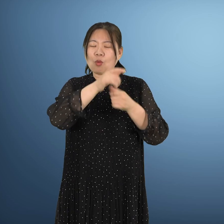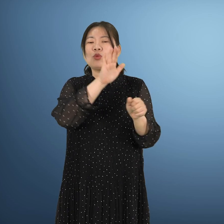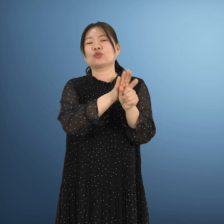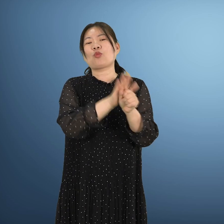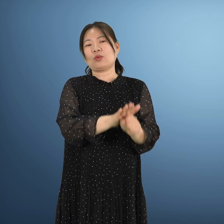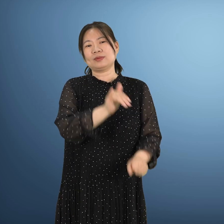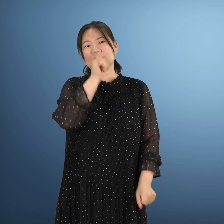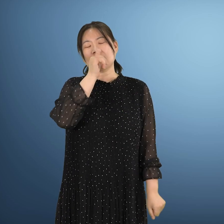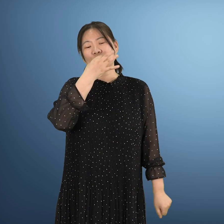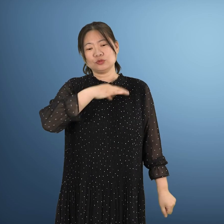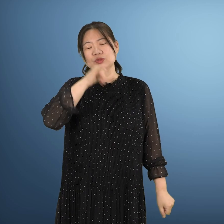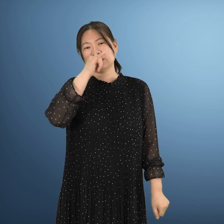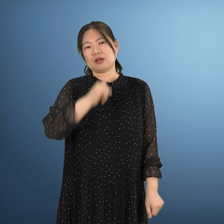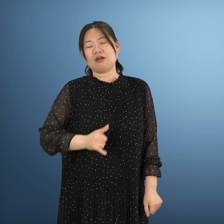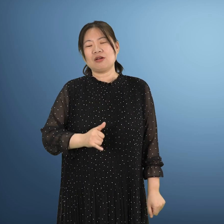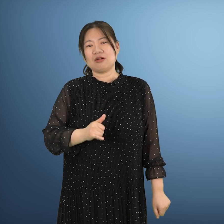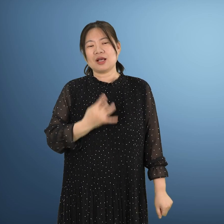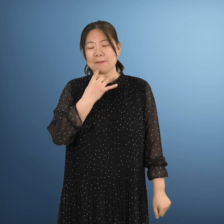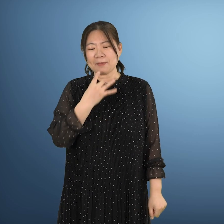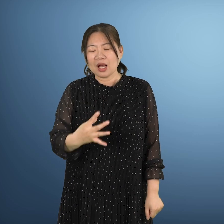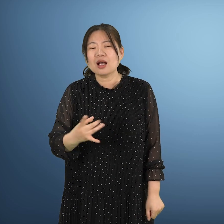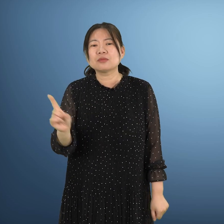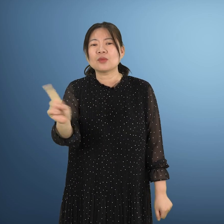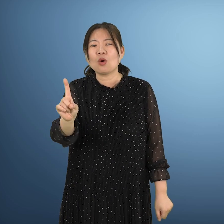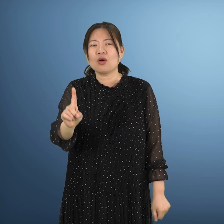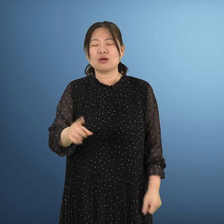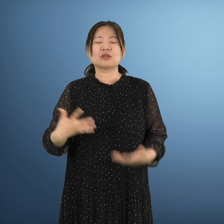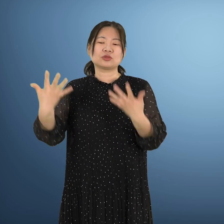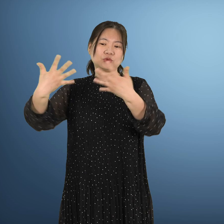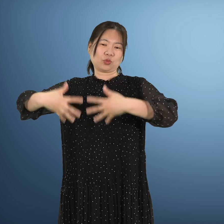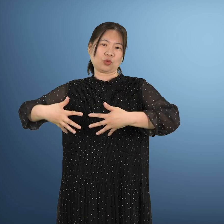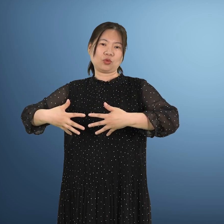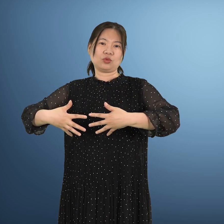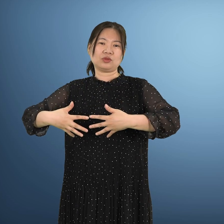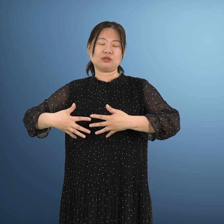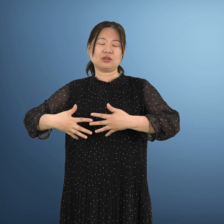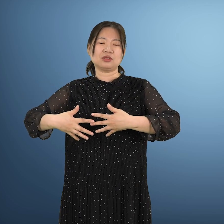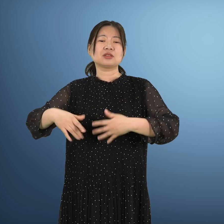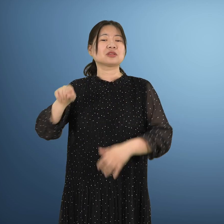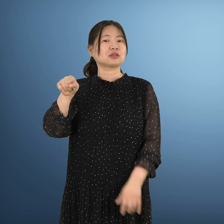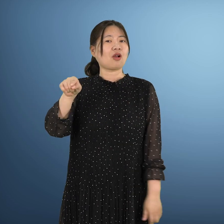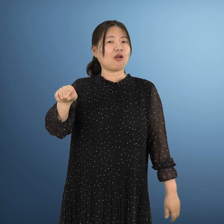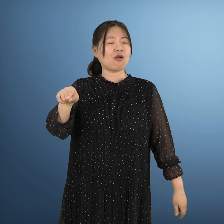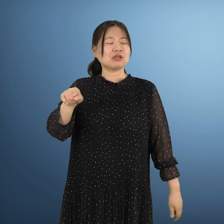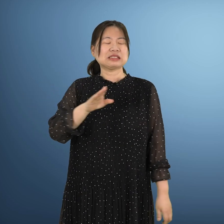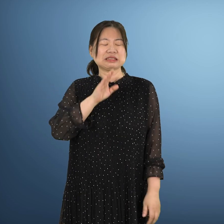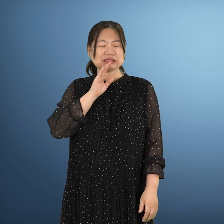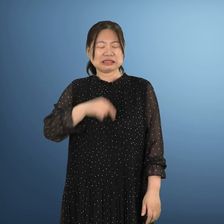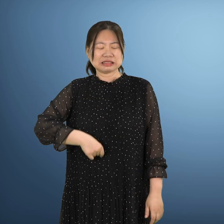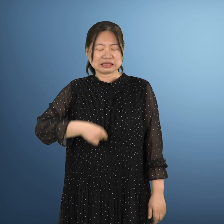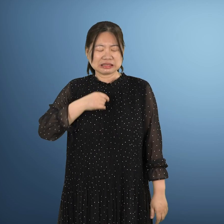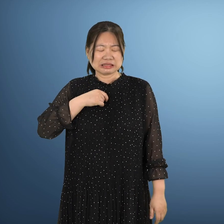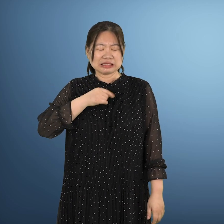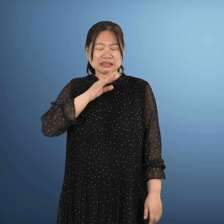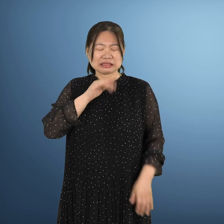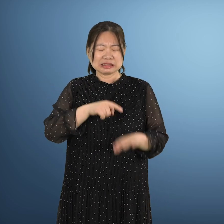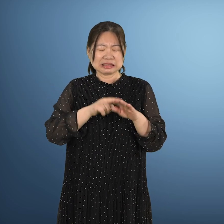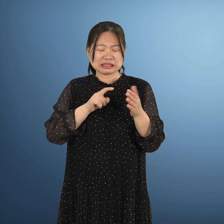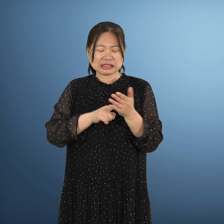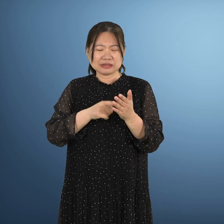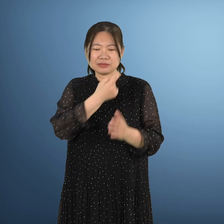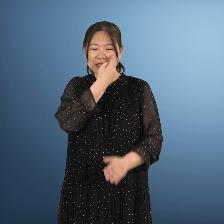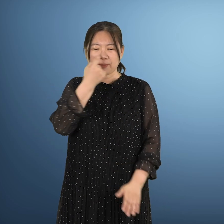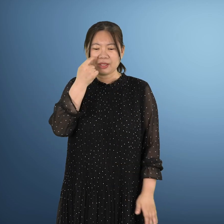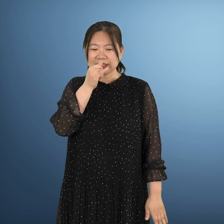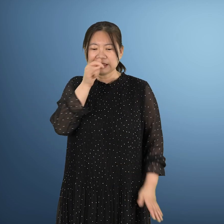돼요, 사실은. 단, 거기 조건이 있죠. 그것이 진실하고 진심성이 담보될